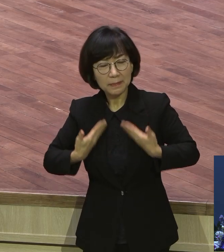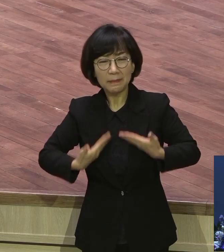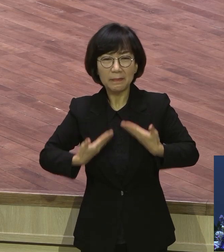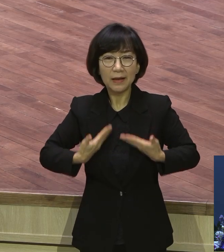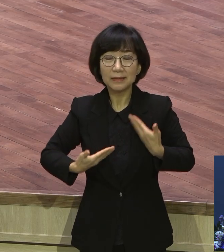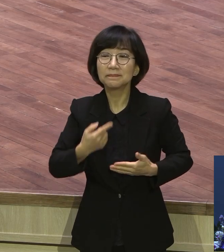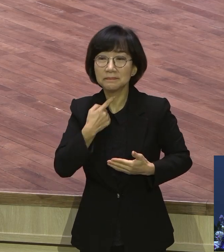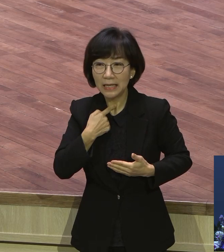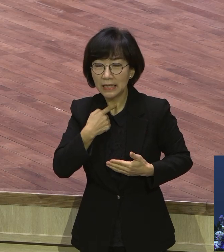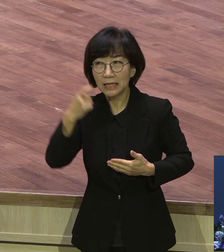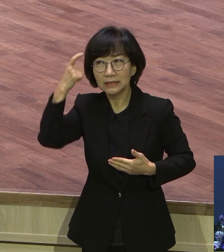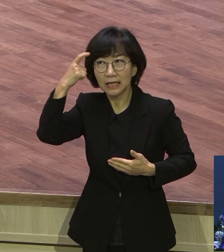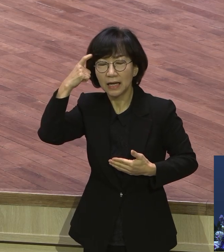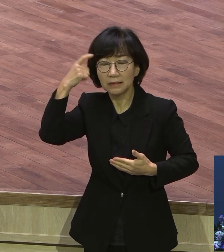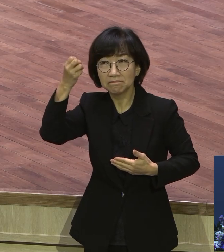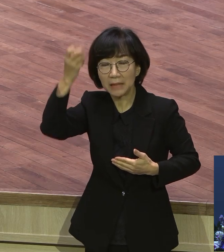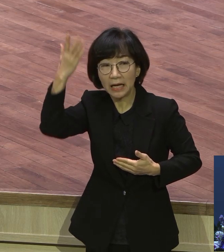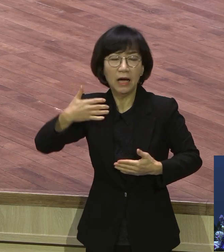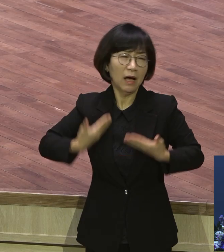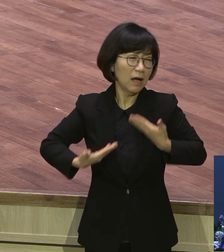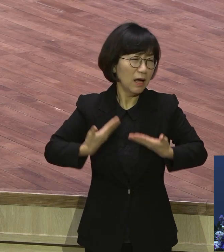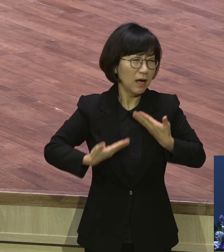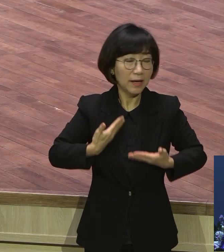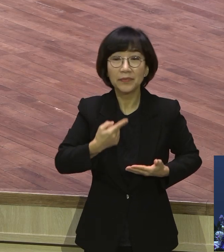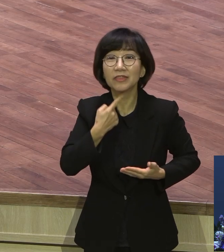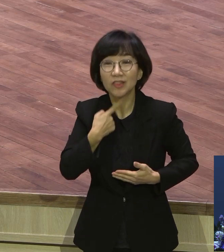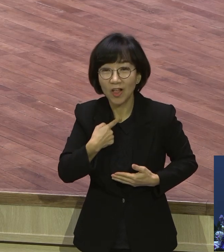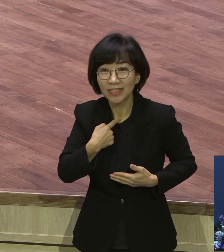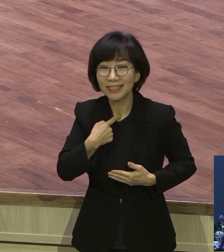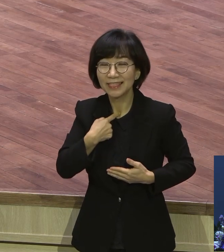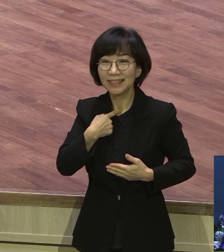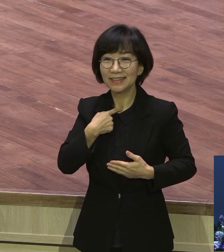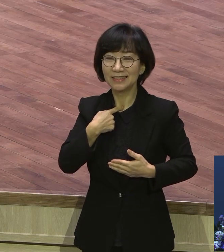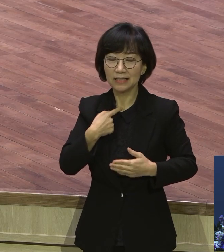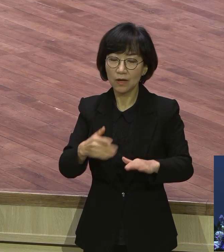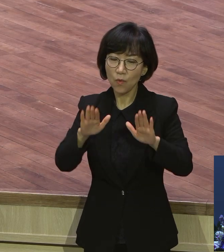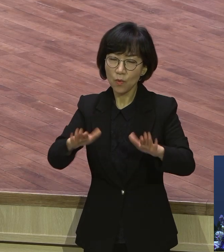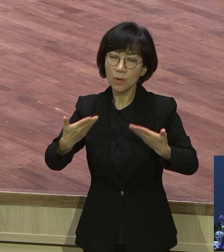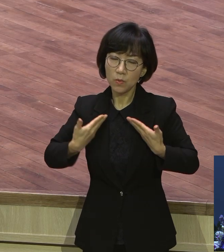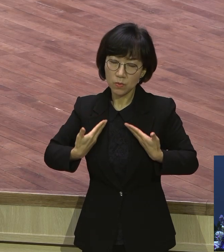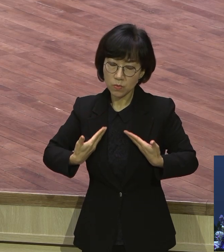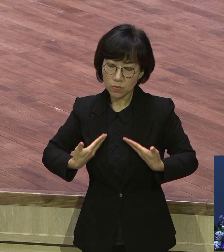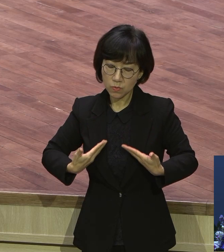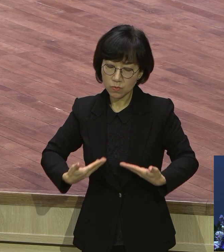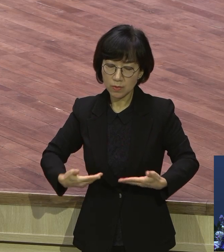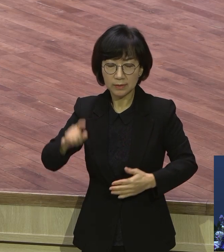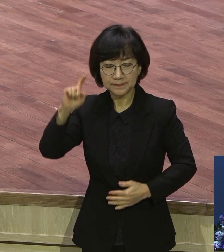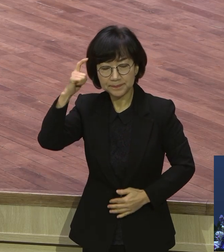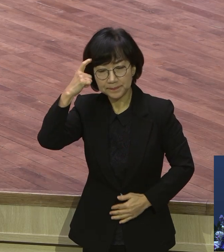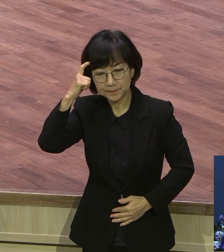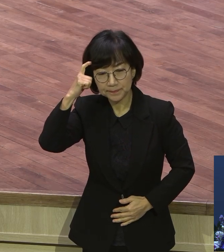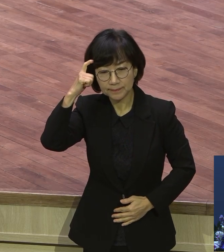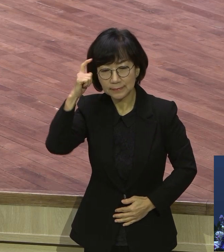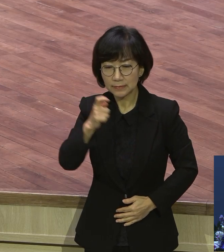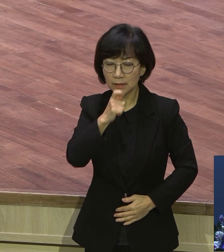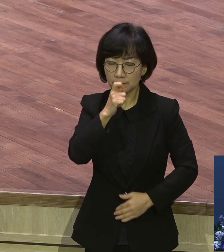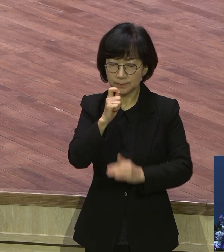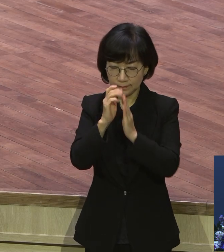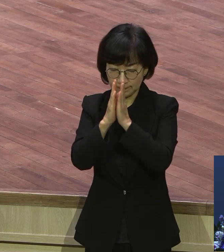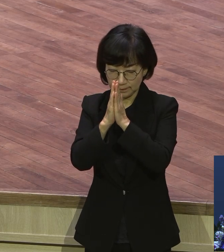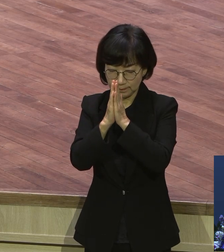것들을 생각 못한 것들을 많이 그렇게 생각하고 그렇게 묵상할 수 있는 또